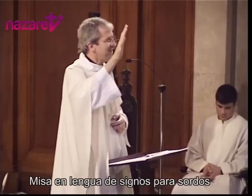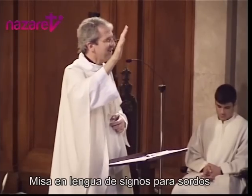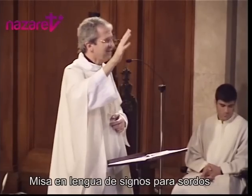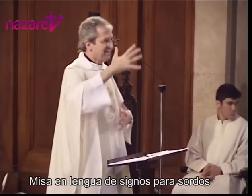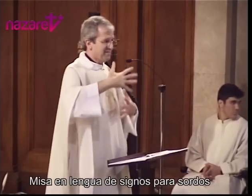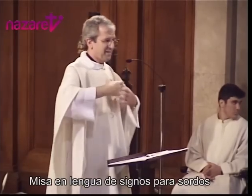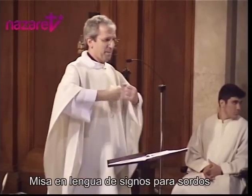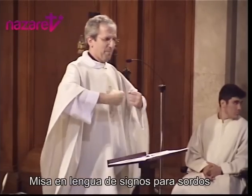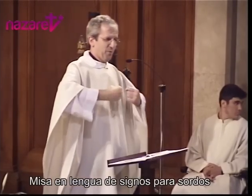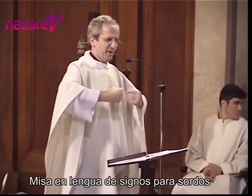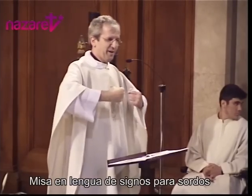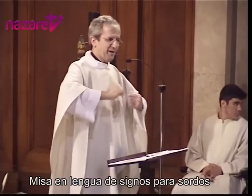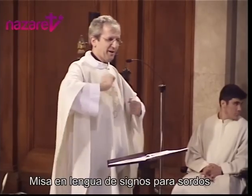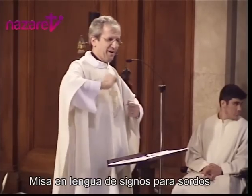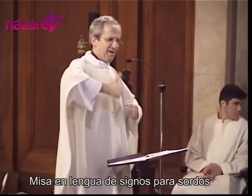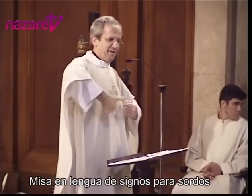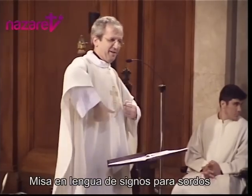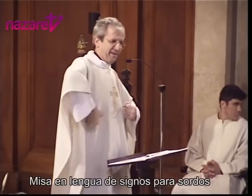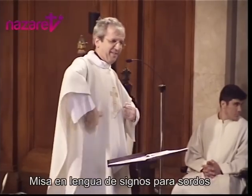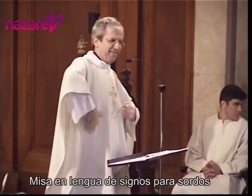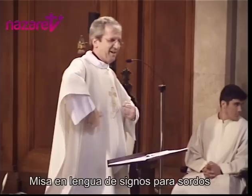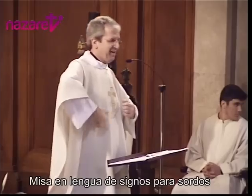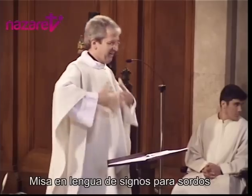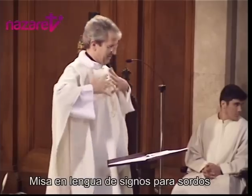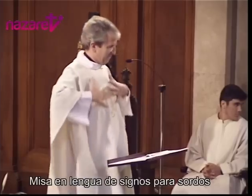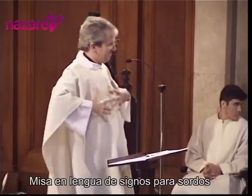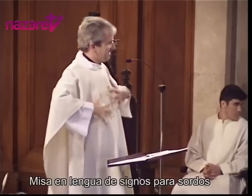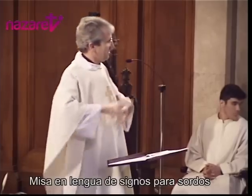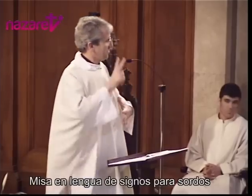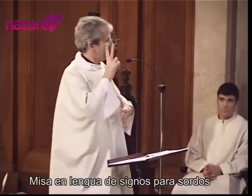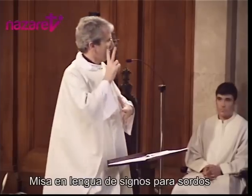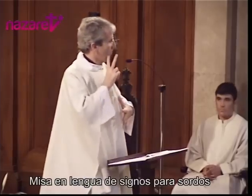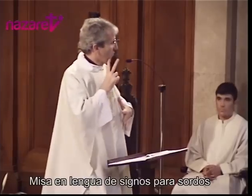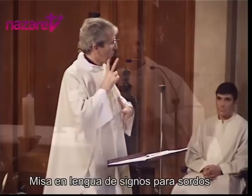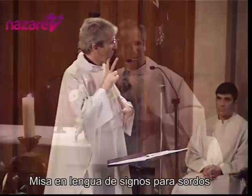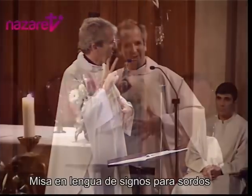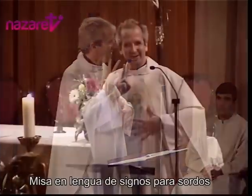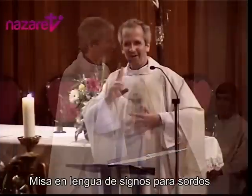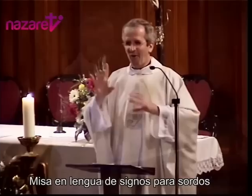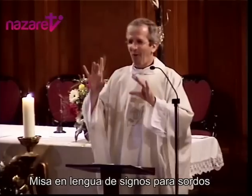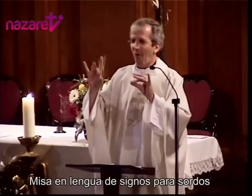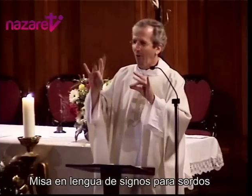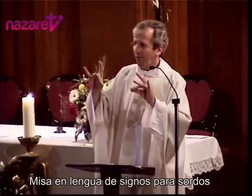de poder, riqueza, vestidos de lujo, oro.